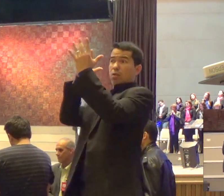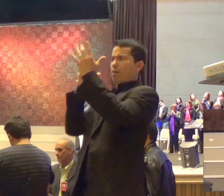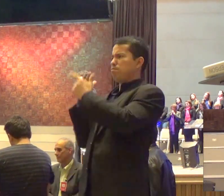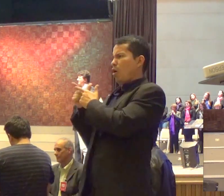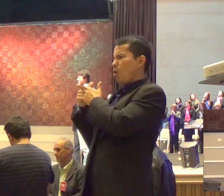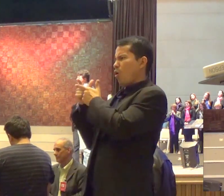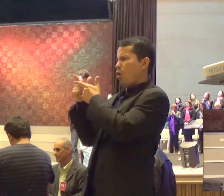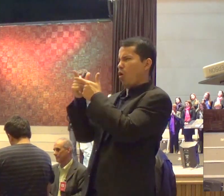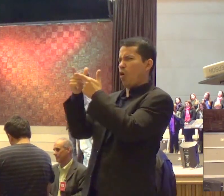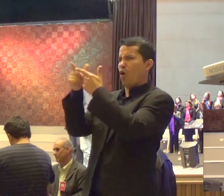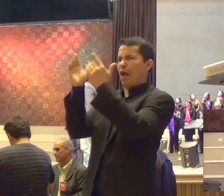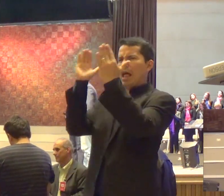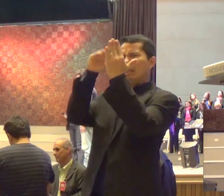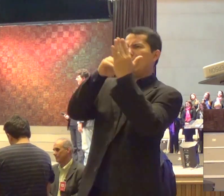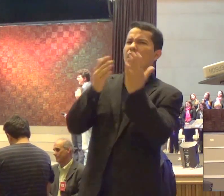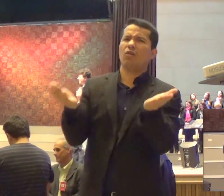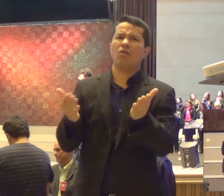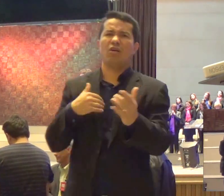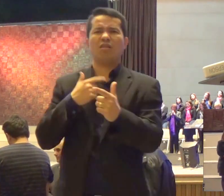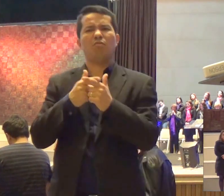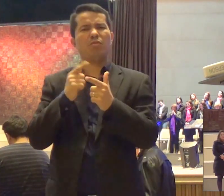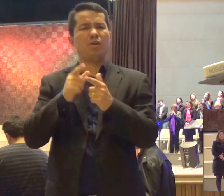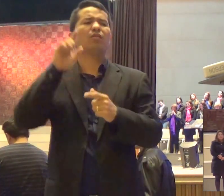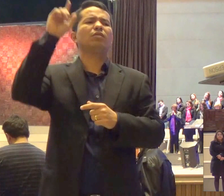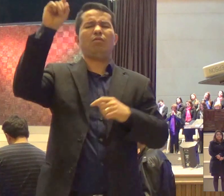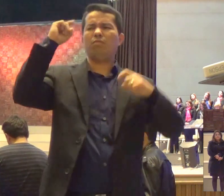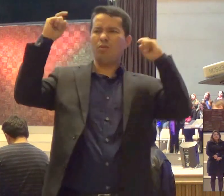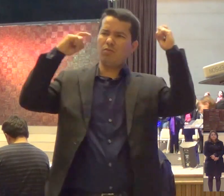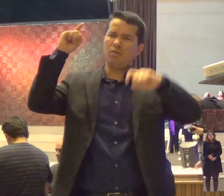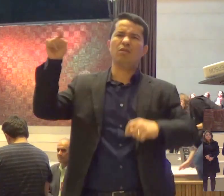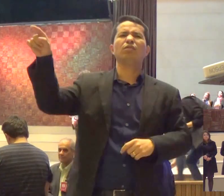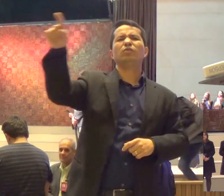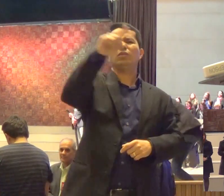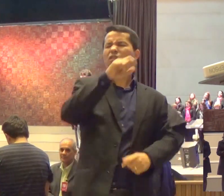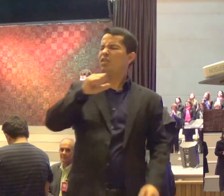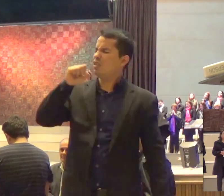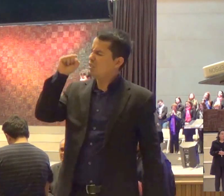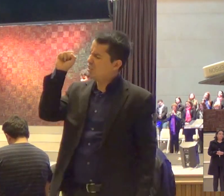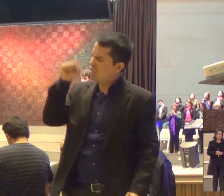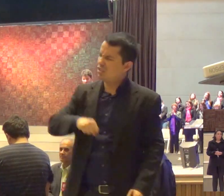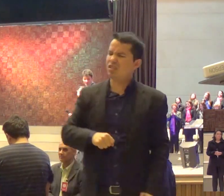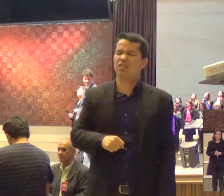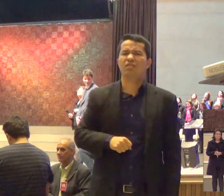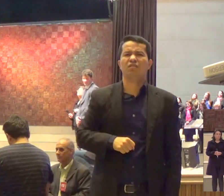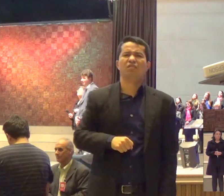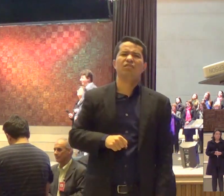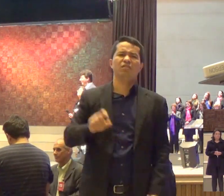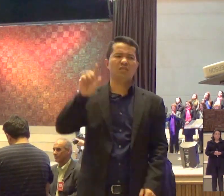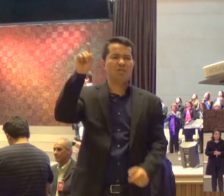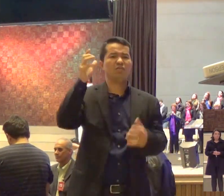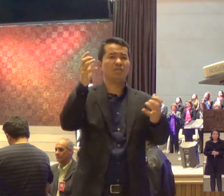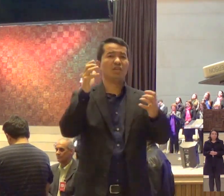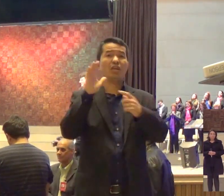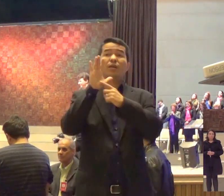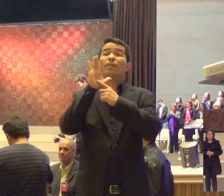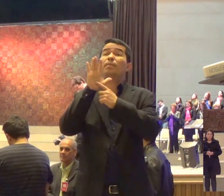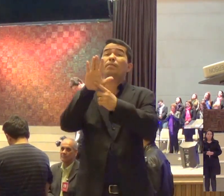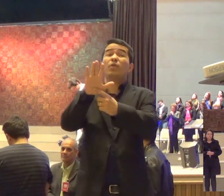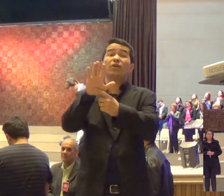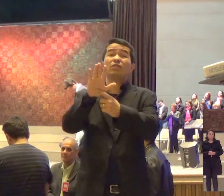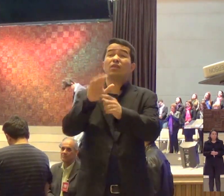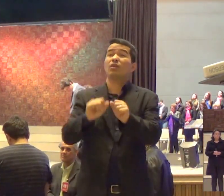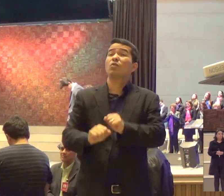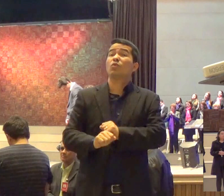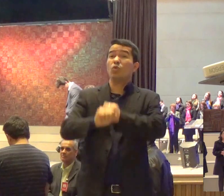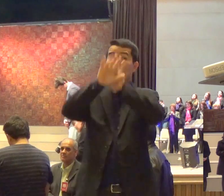com você sim e ele quer no meio dessa confusão que você tá vivendo manifestar sua glória